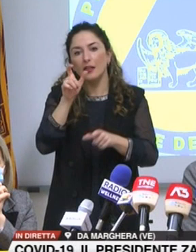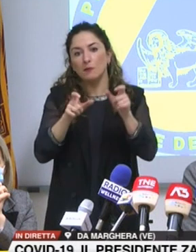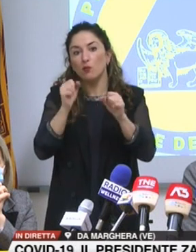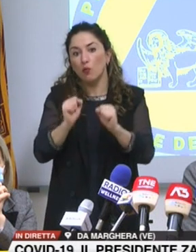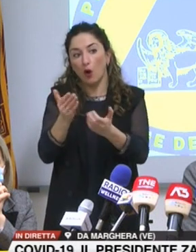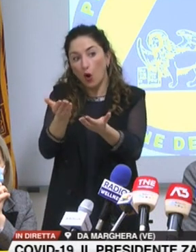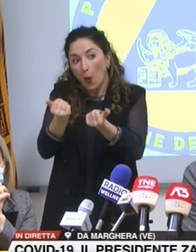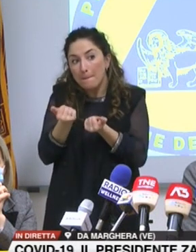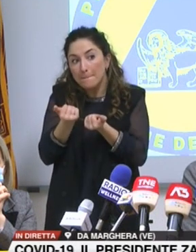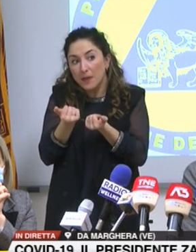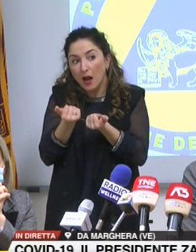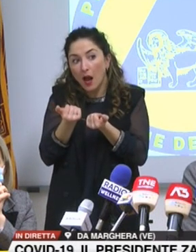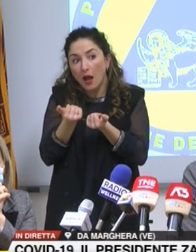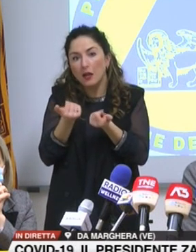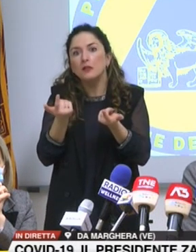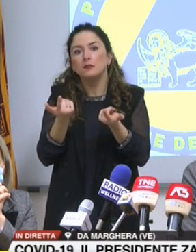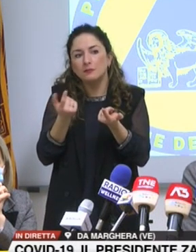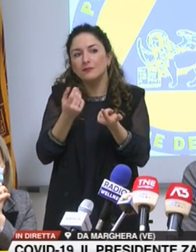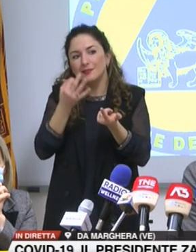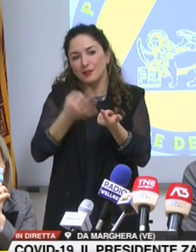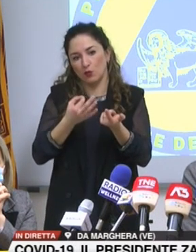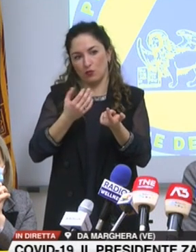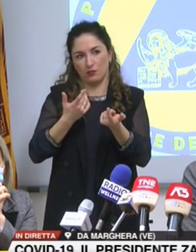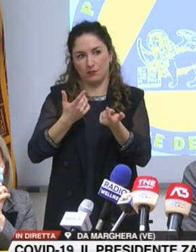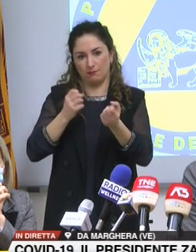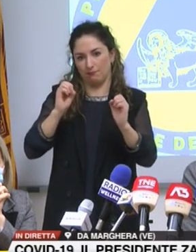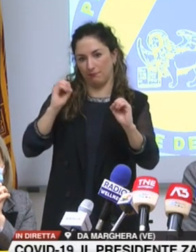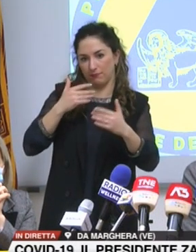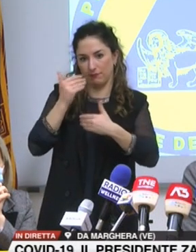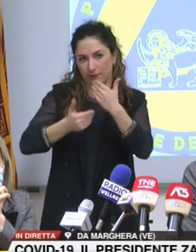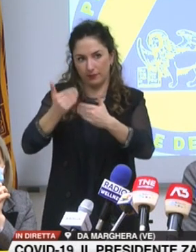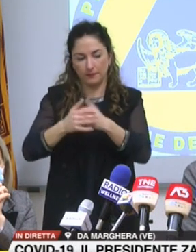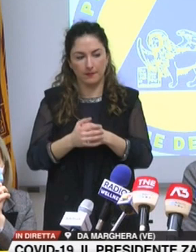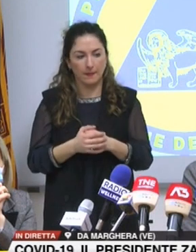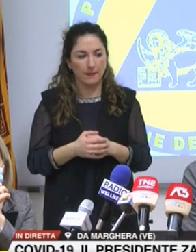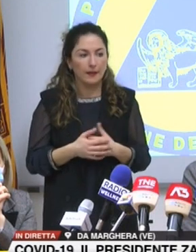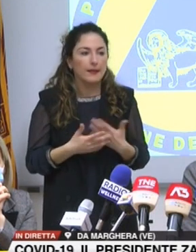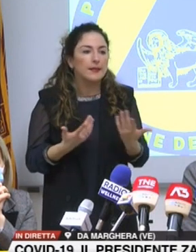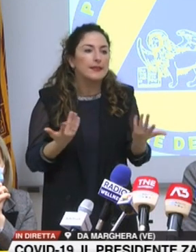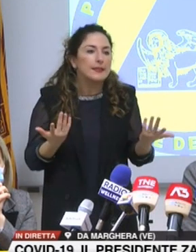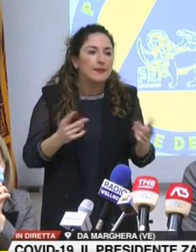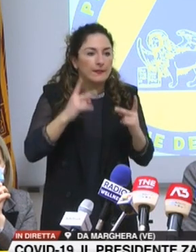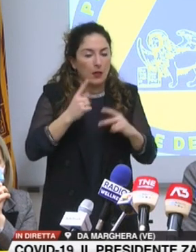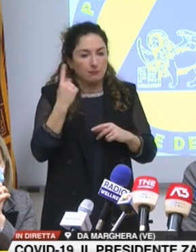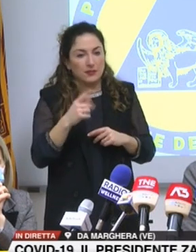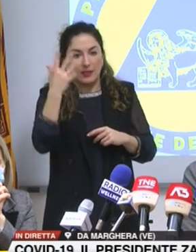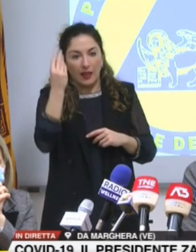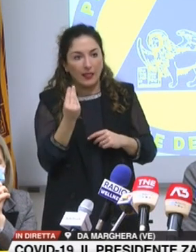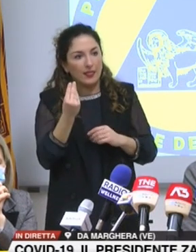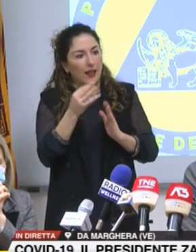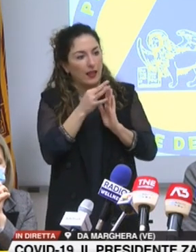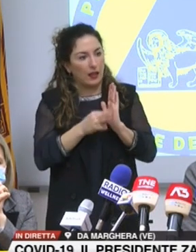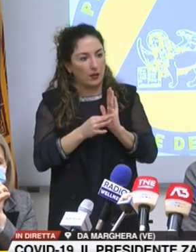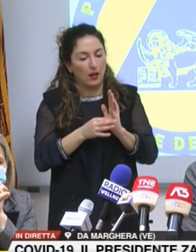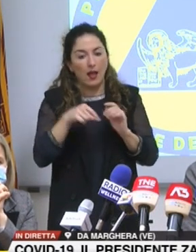acquistarlo, probabilmente si accelererebbe notevolmente. Però questo è l'ente regolatore, considerate che siamo in una fase nella quale non ce ne sono